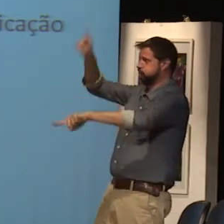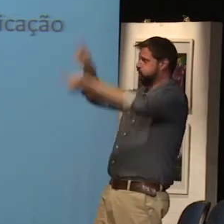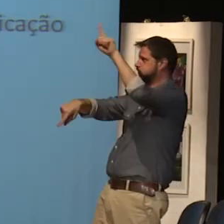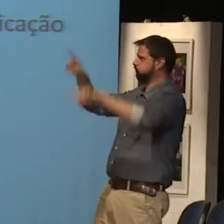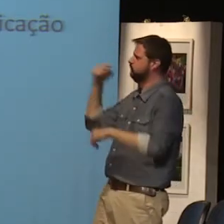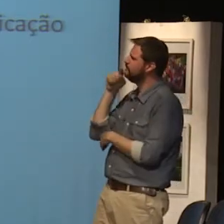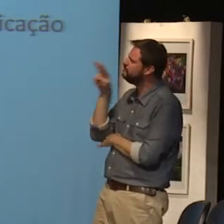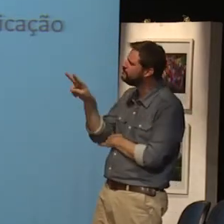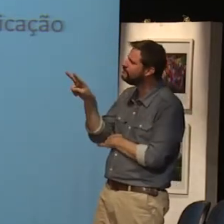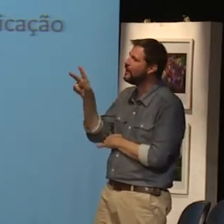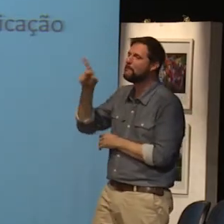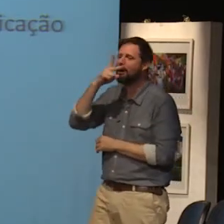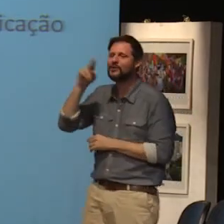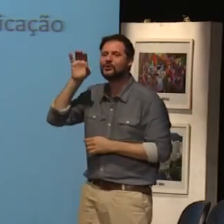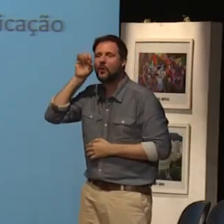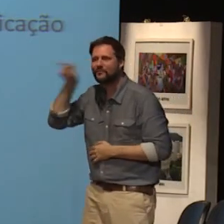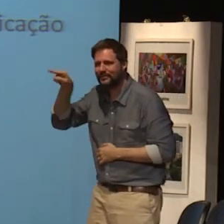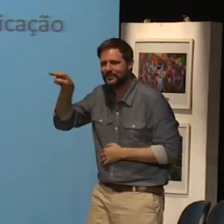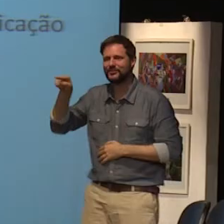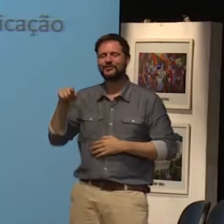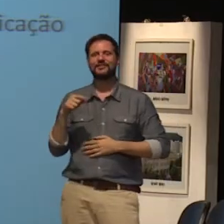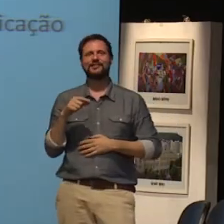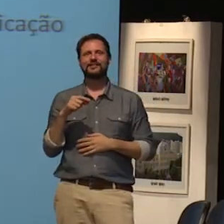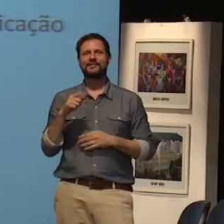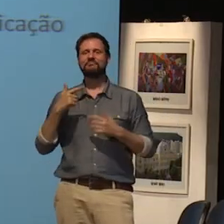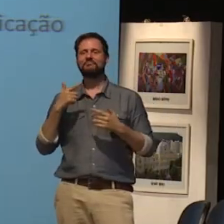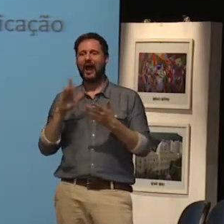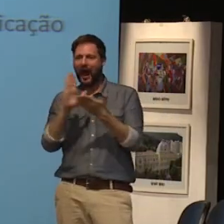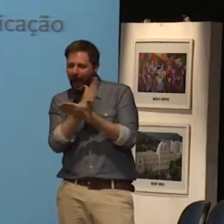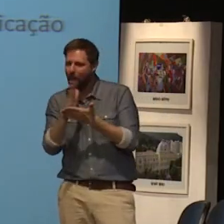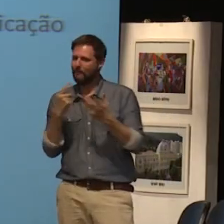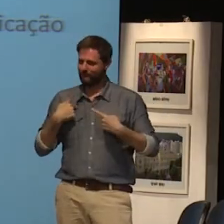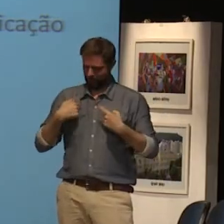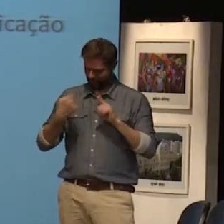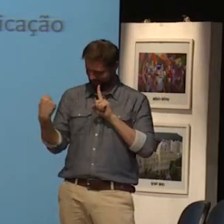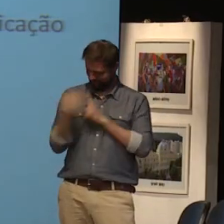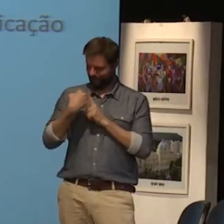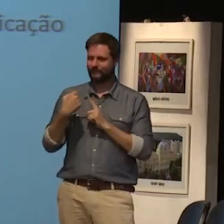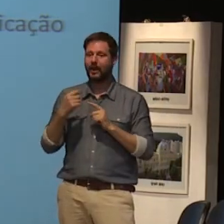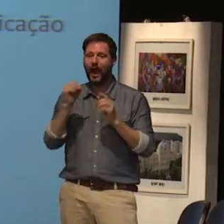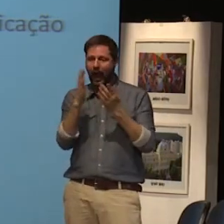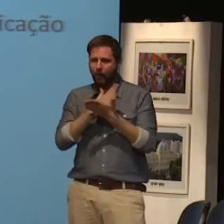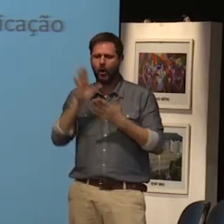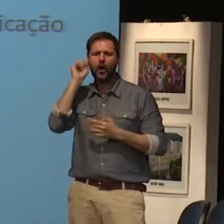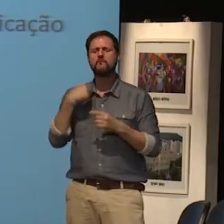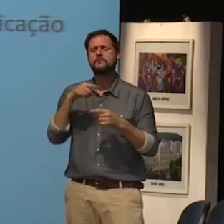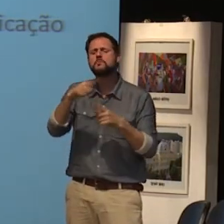Então, e eu vejo essa variação, por exemplo, às vezes o ouvinte. Por exemplo, eu